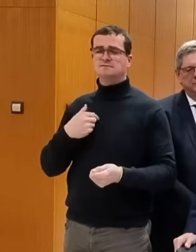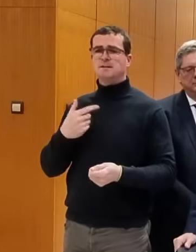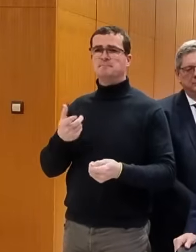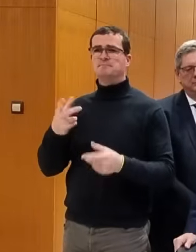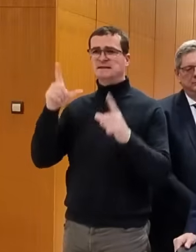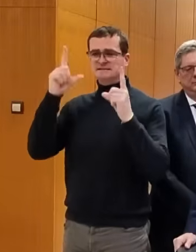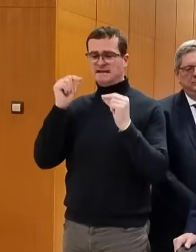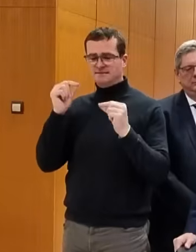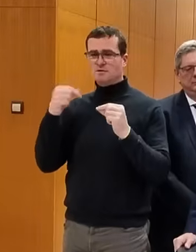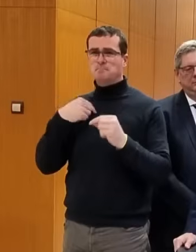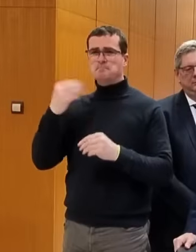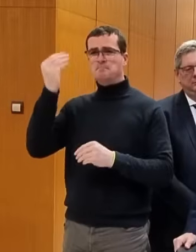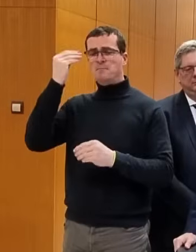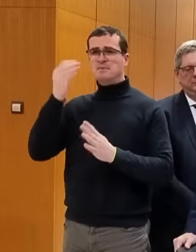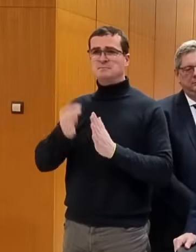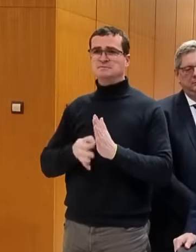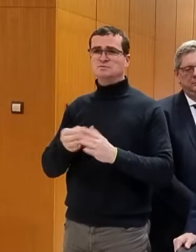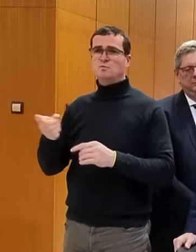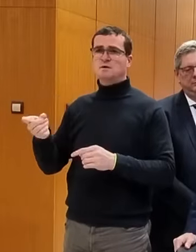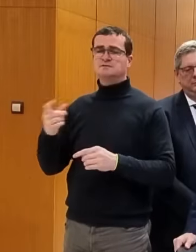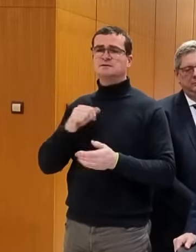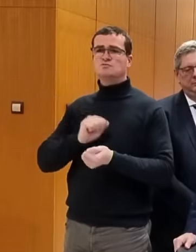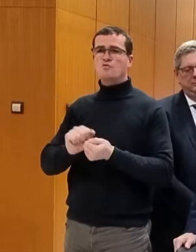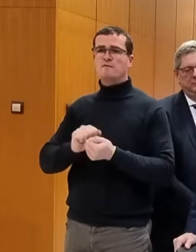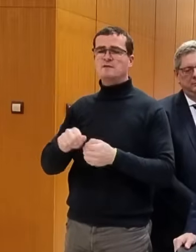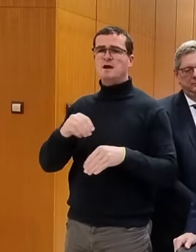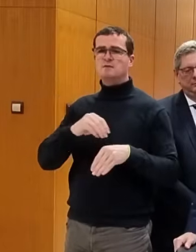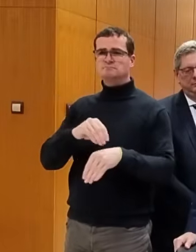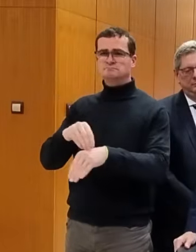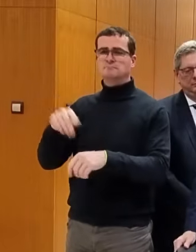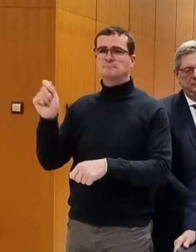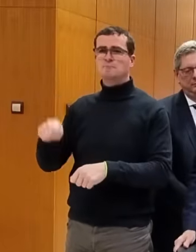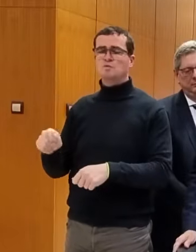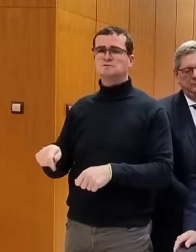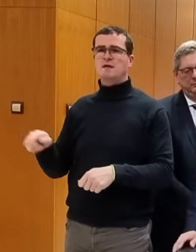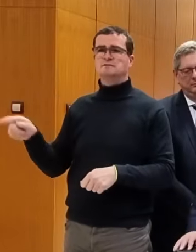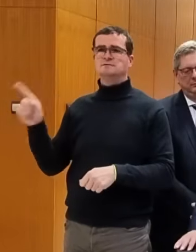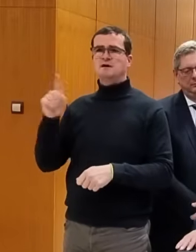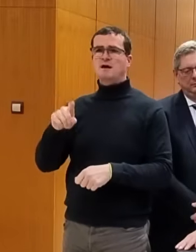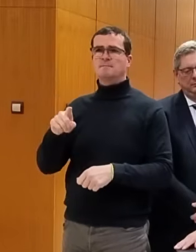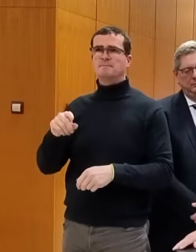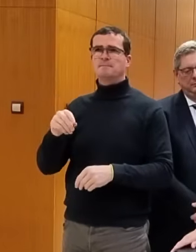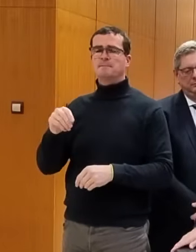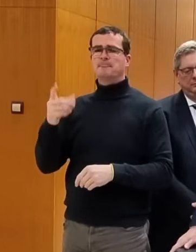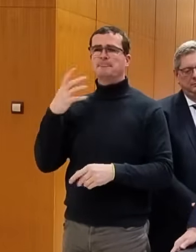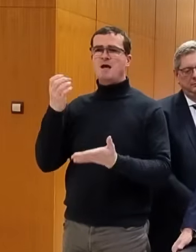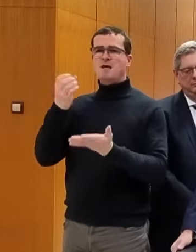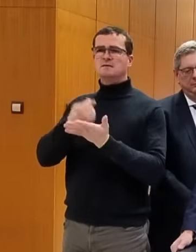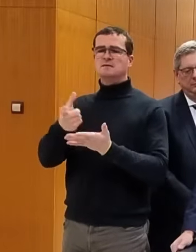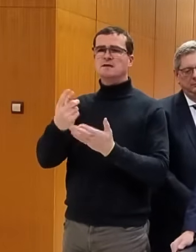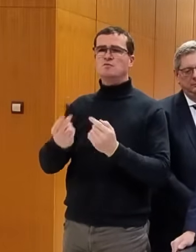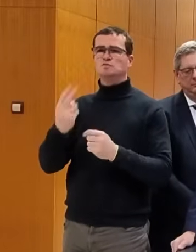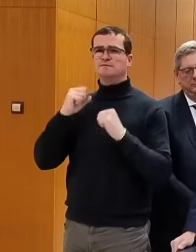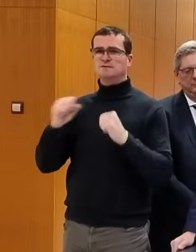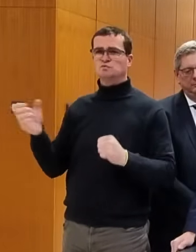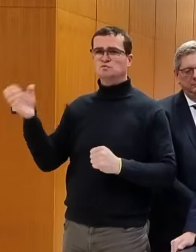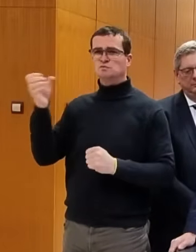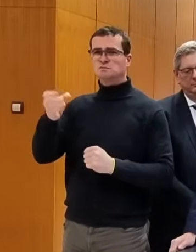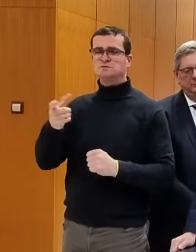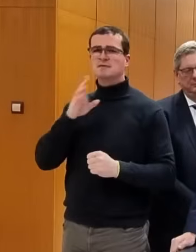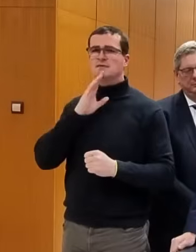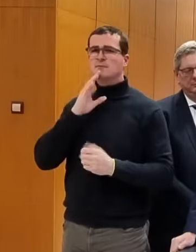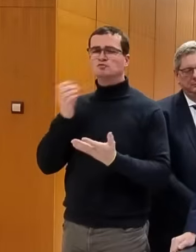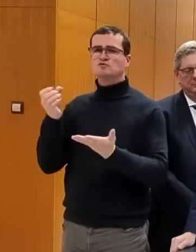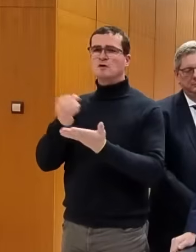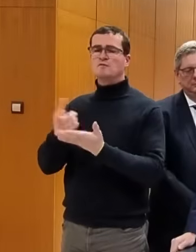zatvára očami. Ja si pamätám situáciu, kedy novinári vyzývali poslanca ktorý kandidoval na ústavného sudcu, že